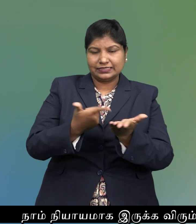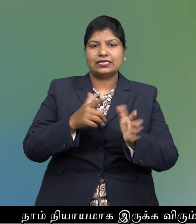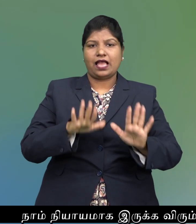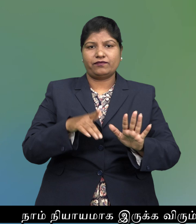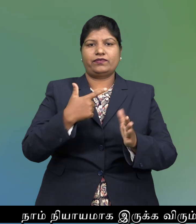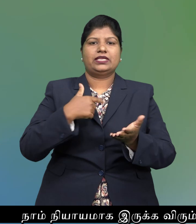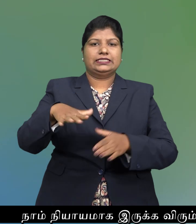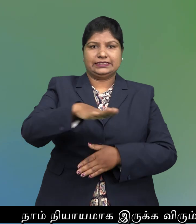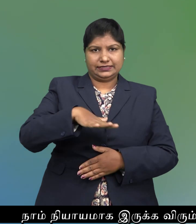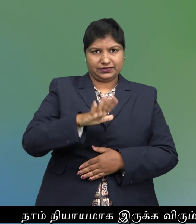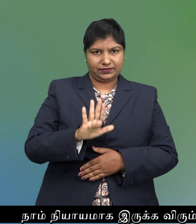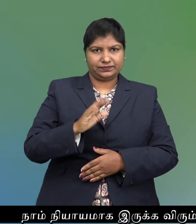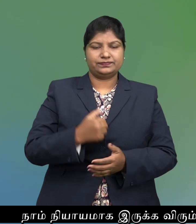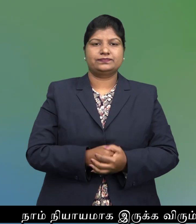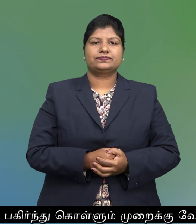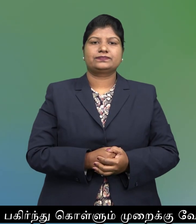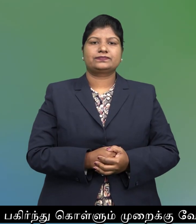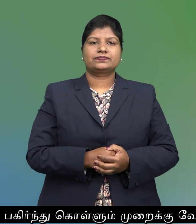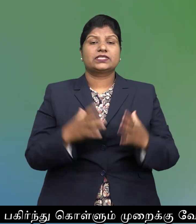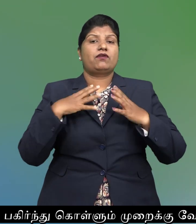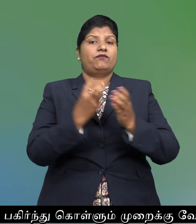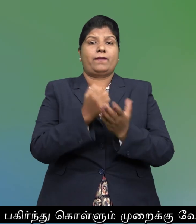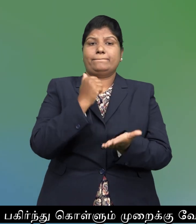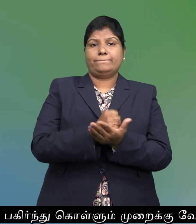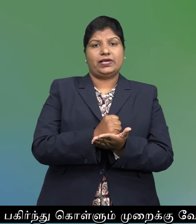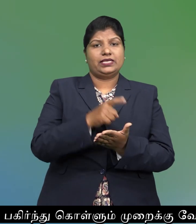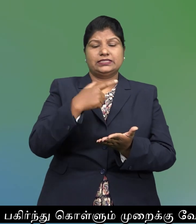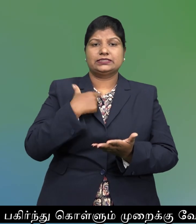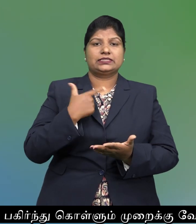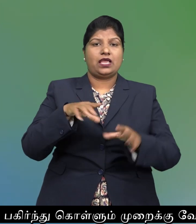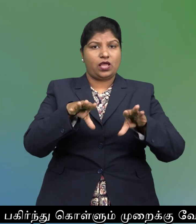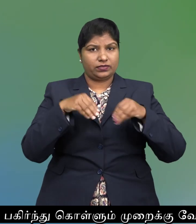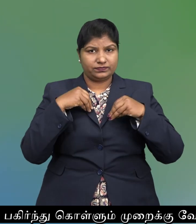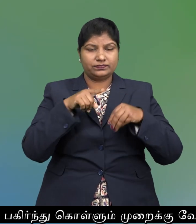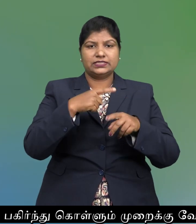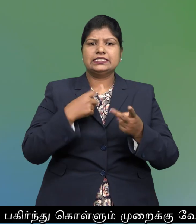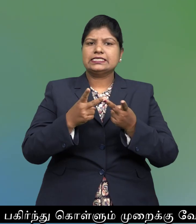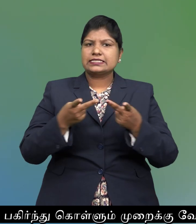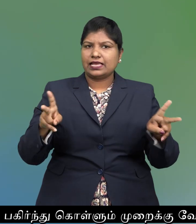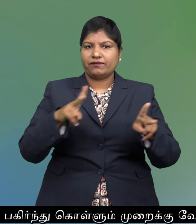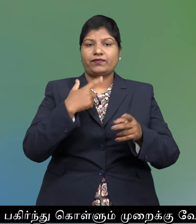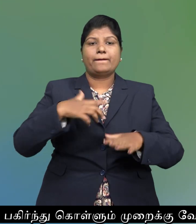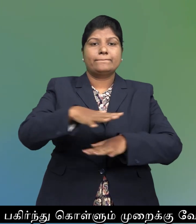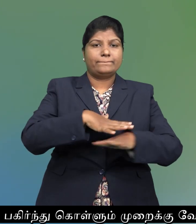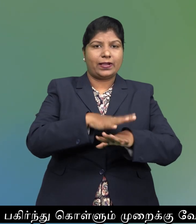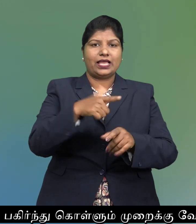நீர் சேமிப்பு மற்றும் தண்ணீரை பகிர்ந்து கொள்ளும் முறைக்கு வேறுபட்ட திட்டத்தை நாம் பின்பற்ற வேண்டும்.